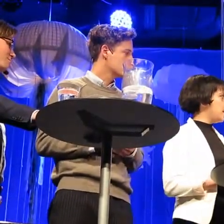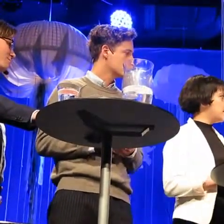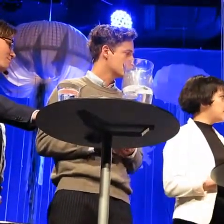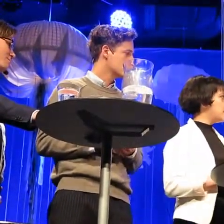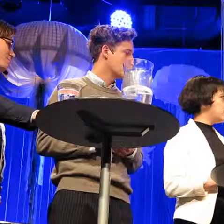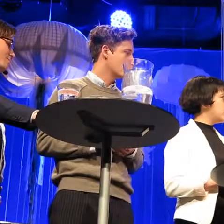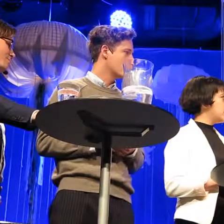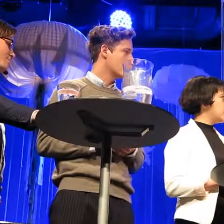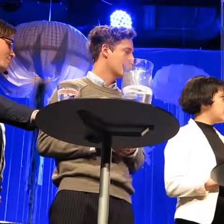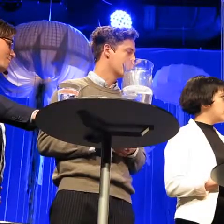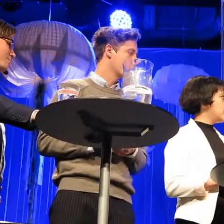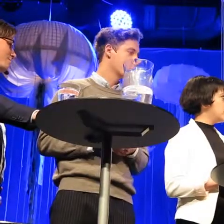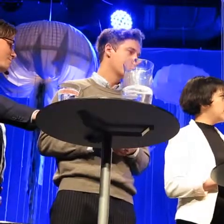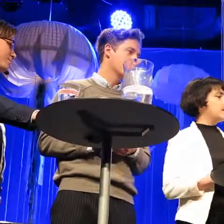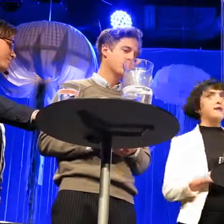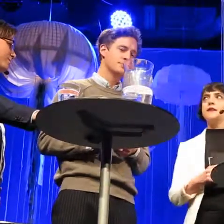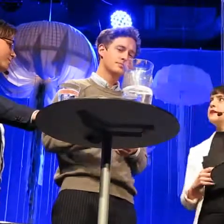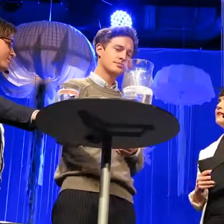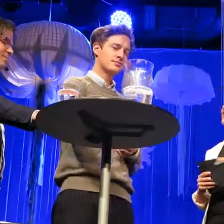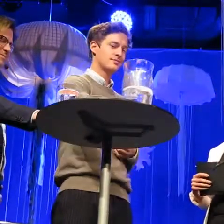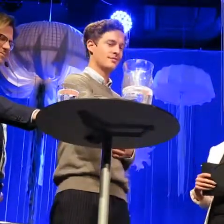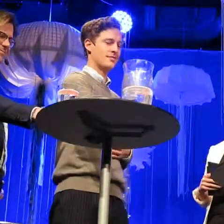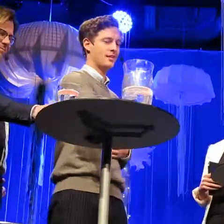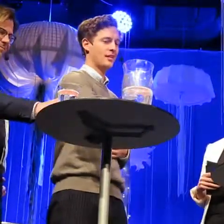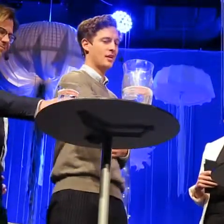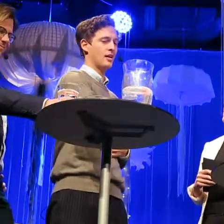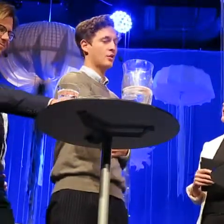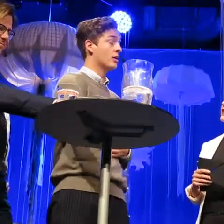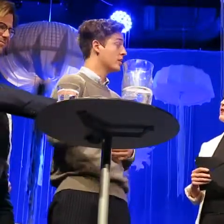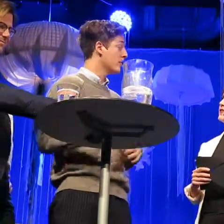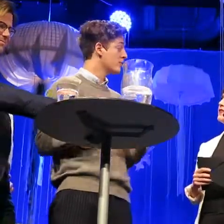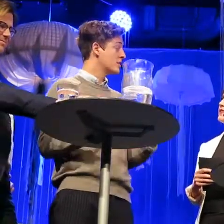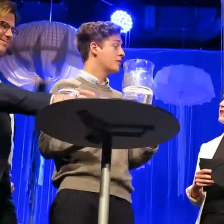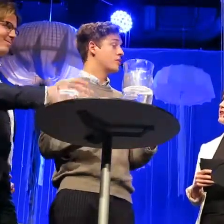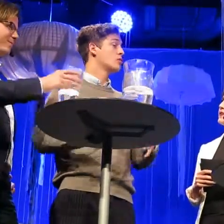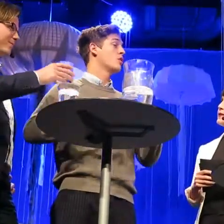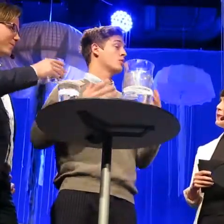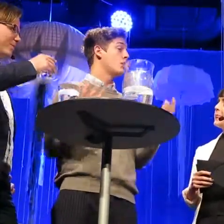tydliga för er? Det kan jag svara på, det är de inte.